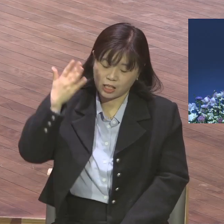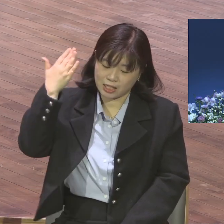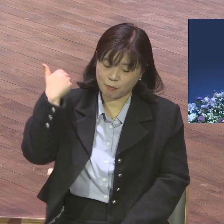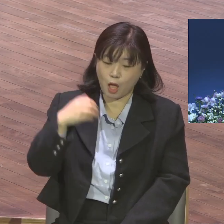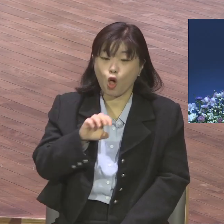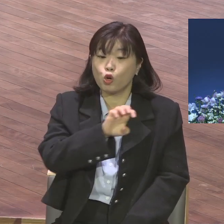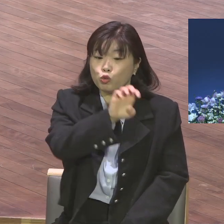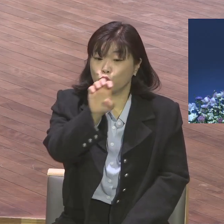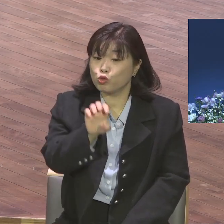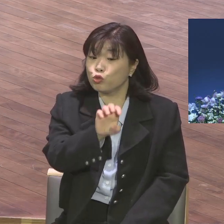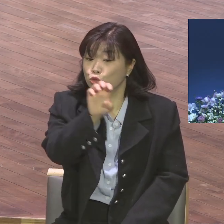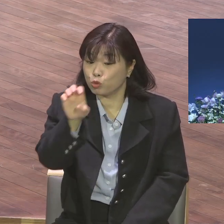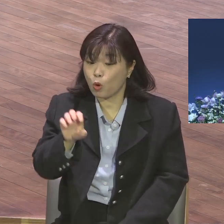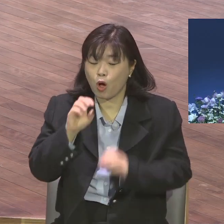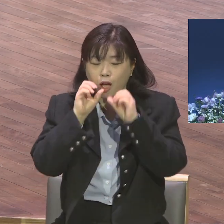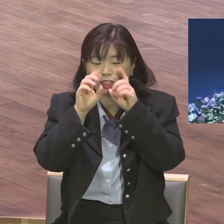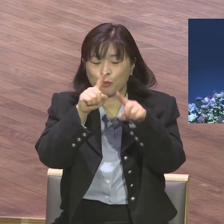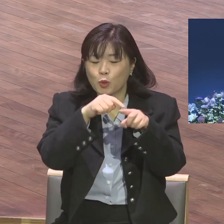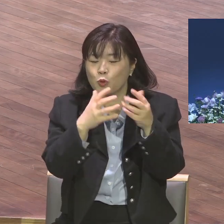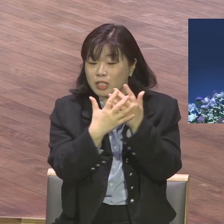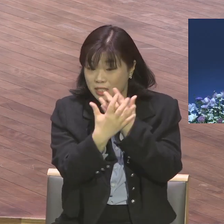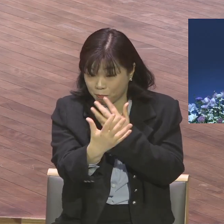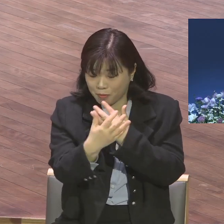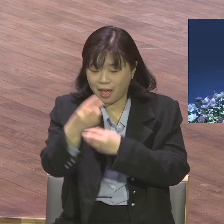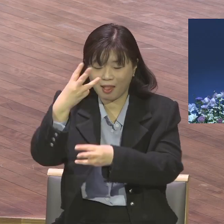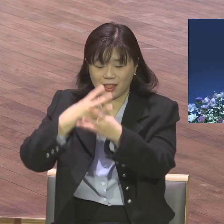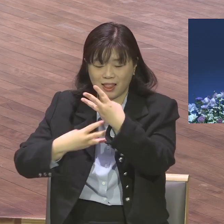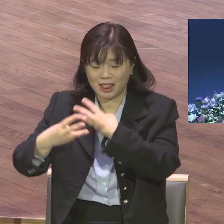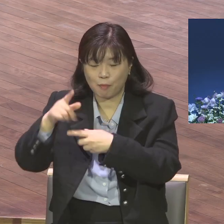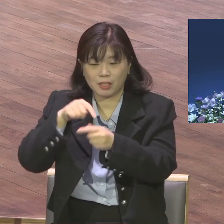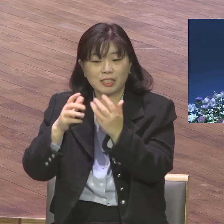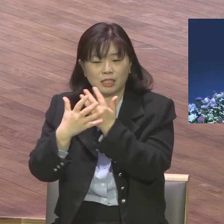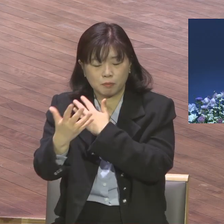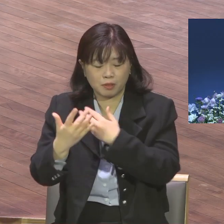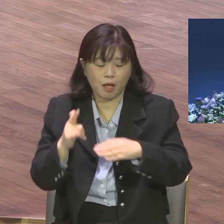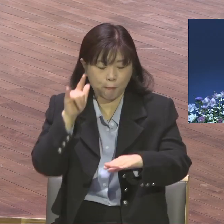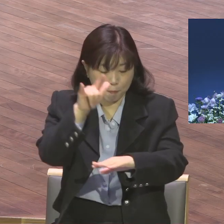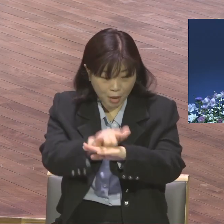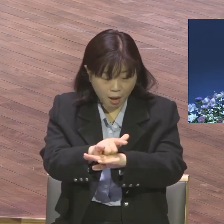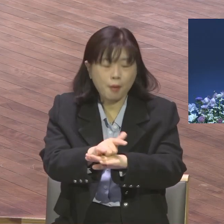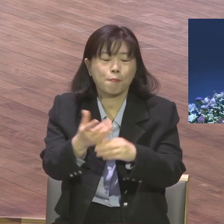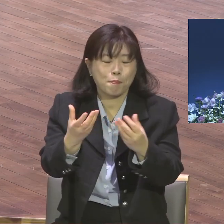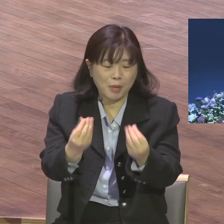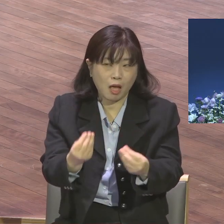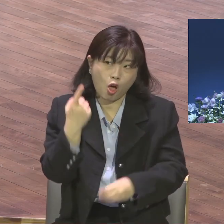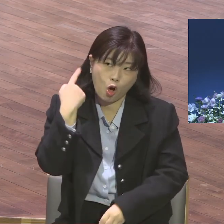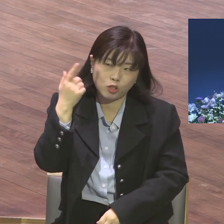전도 집회와 유럽 렘드 집회를 마치고 어제 귀국을 했습니다.